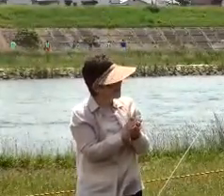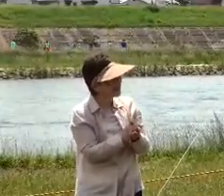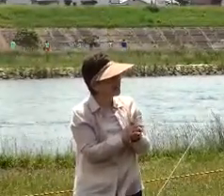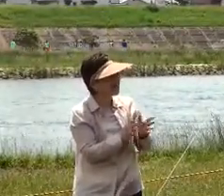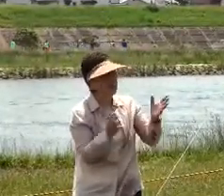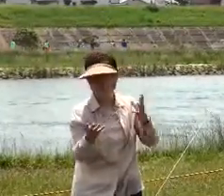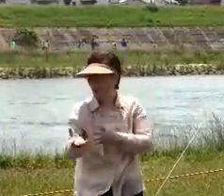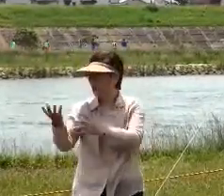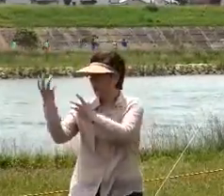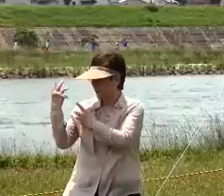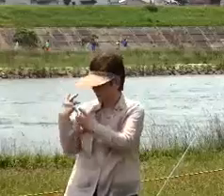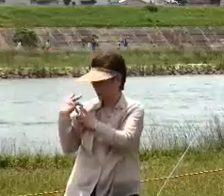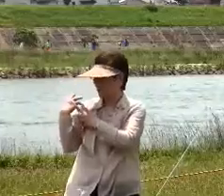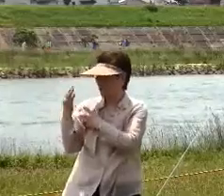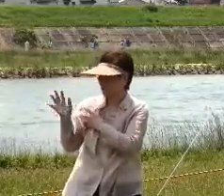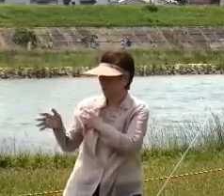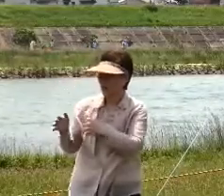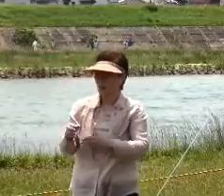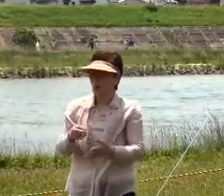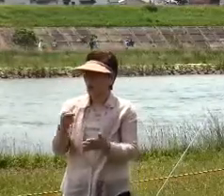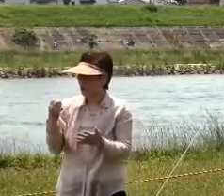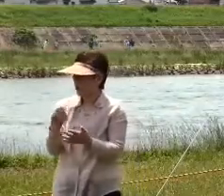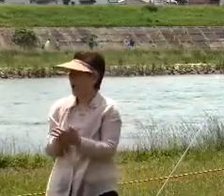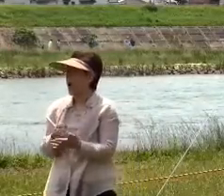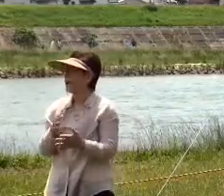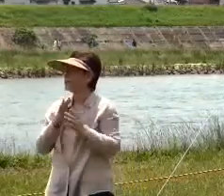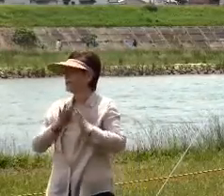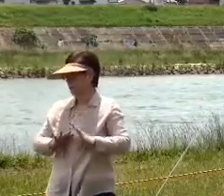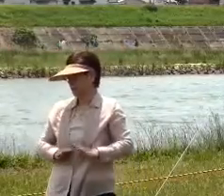ね、絶対安心だね。